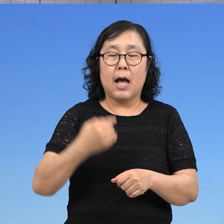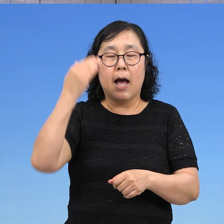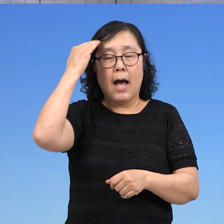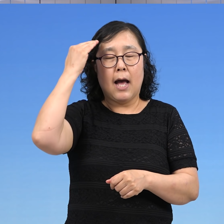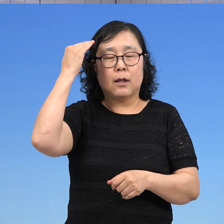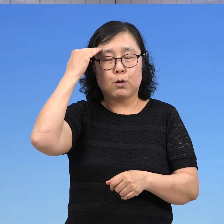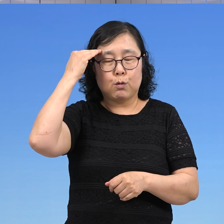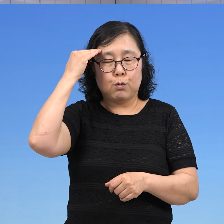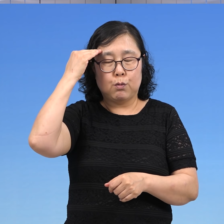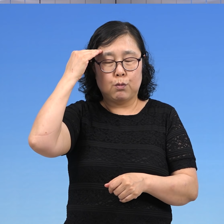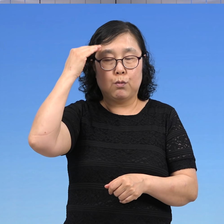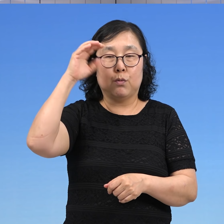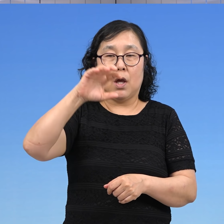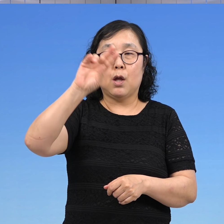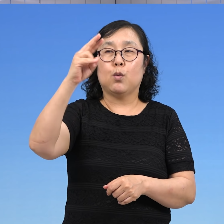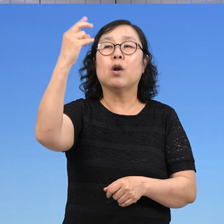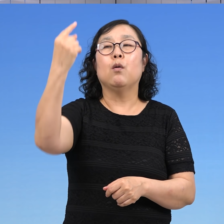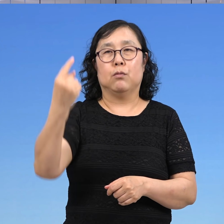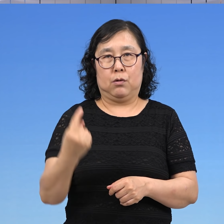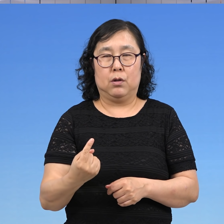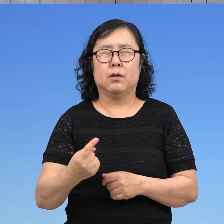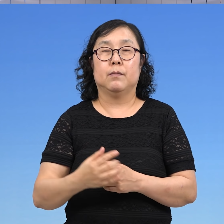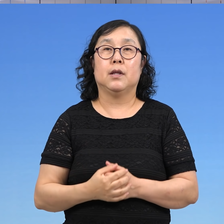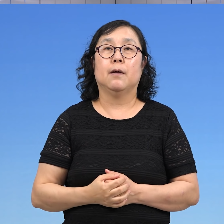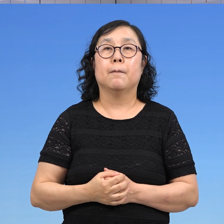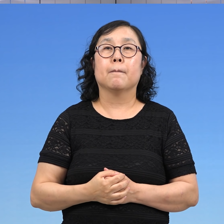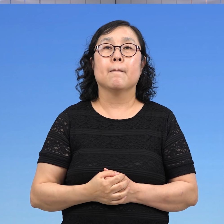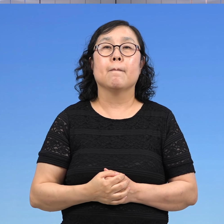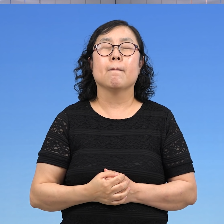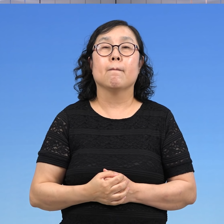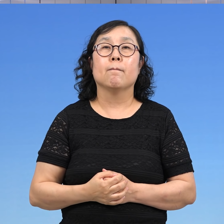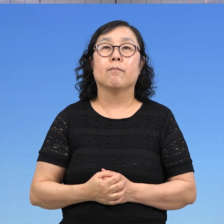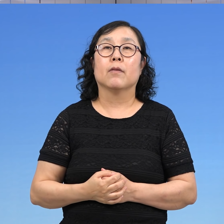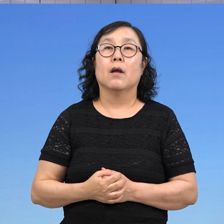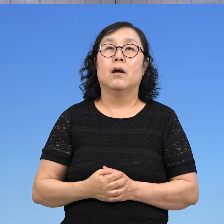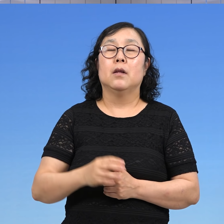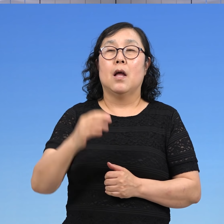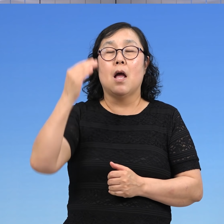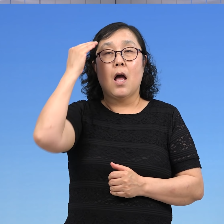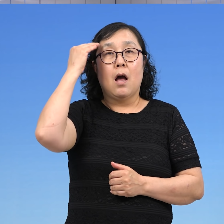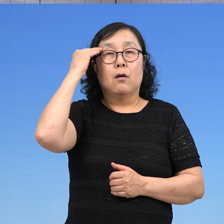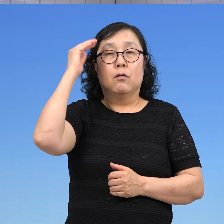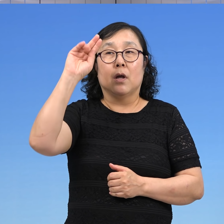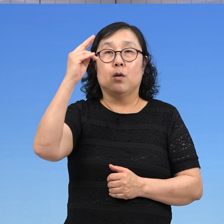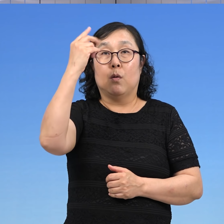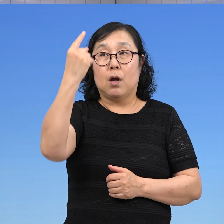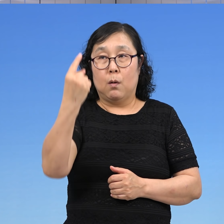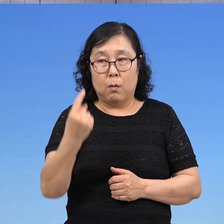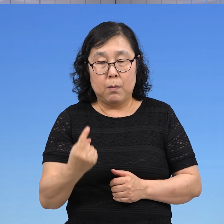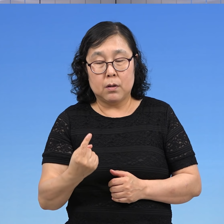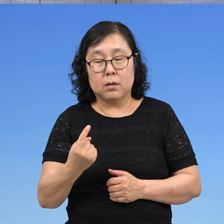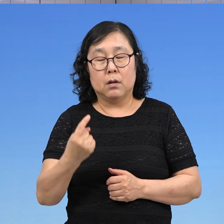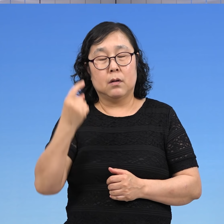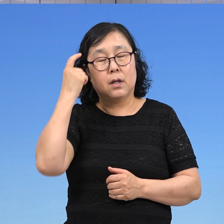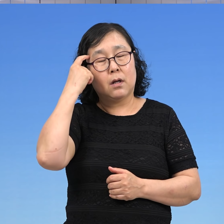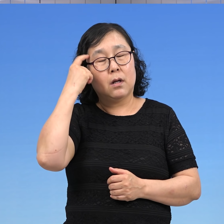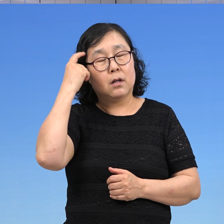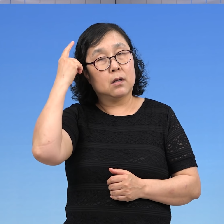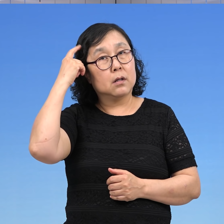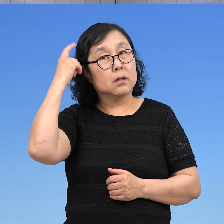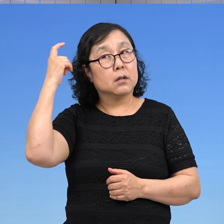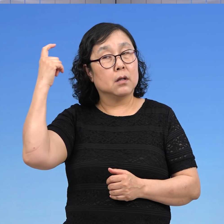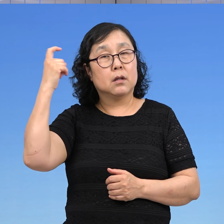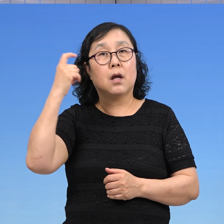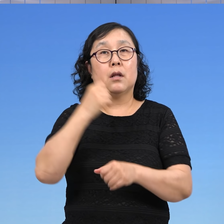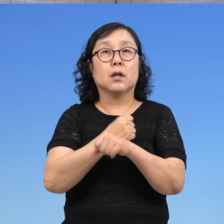이민 보따리 두개 들고 역이민 하는 거 였거든요 그 역이민 않은 과정을 제가 이렇게 쭉 추적을 하다가